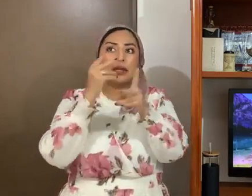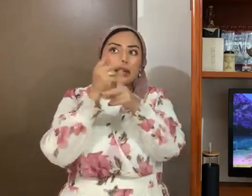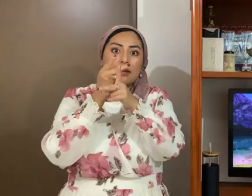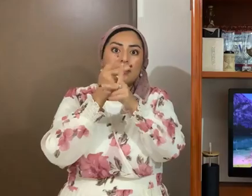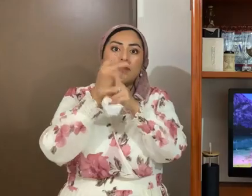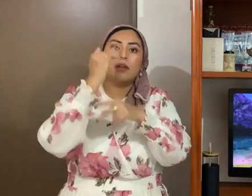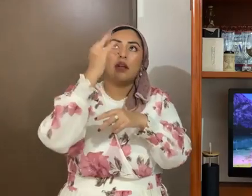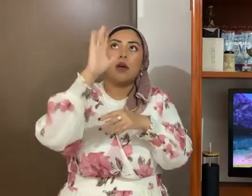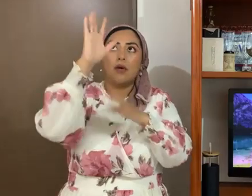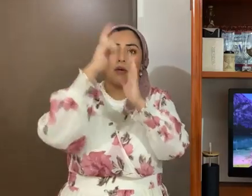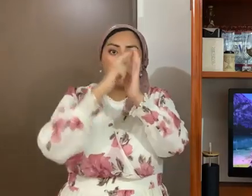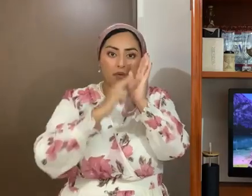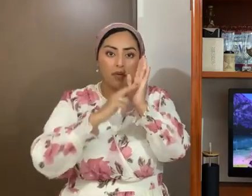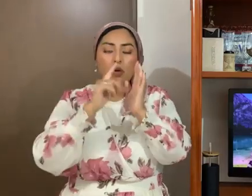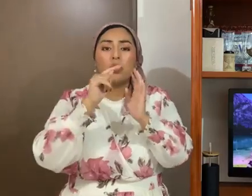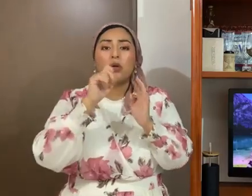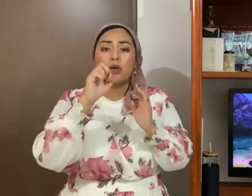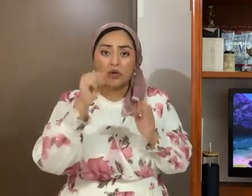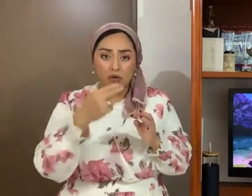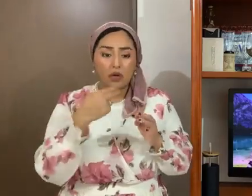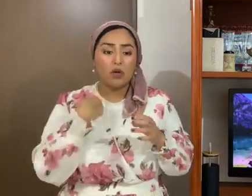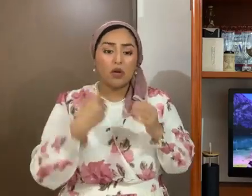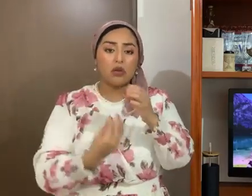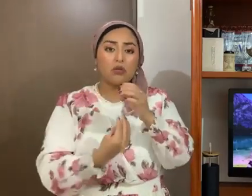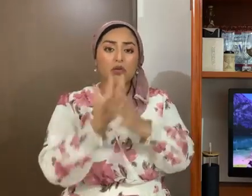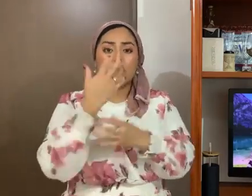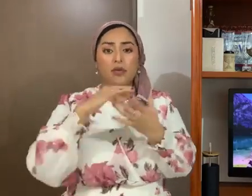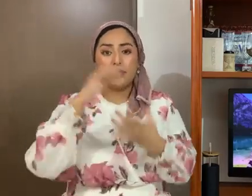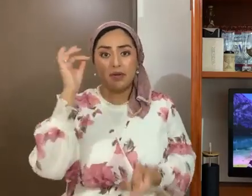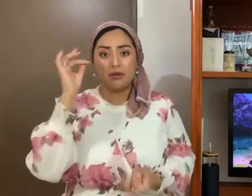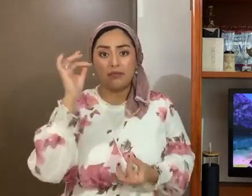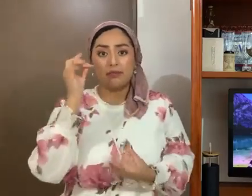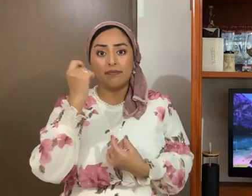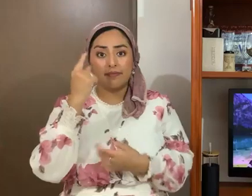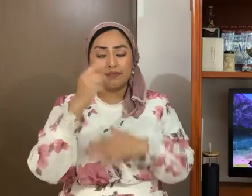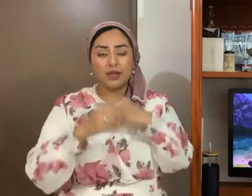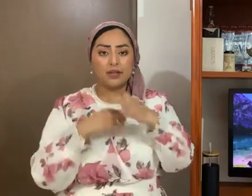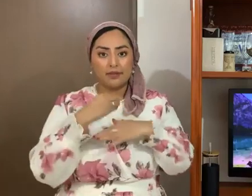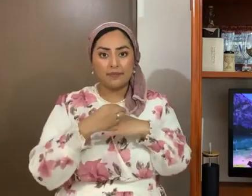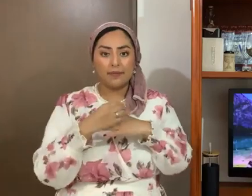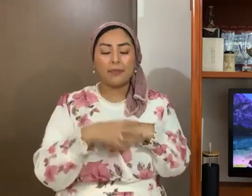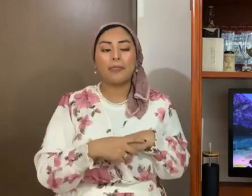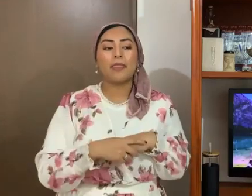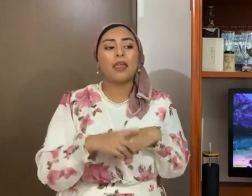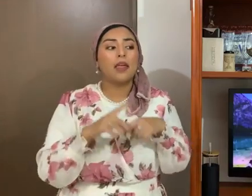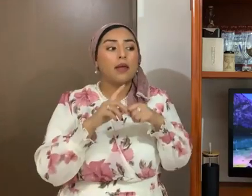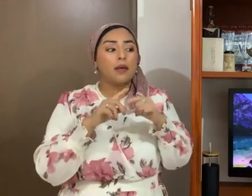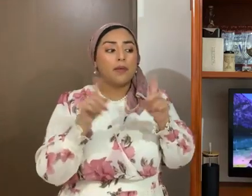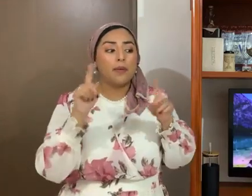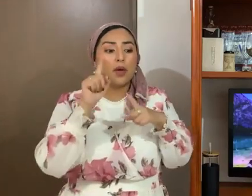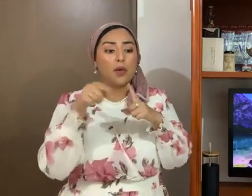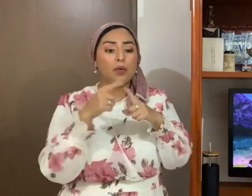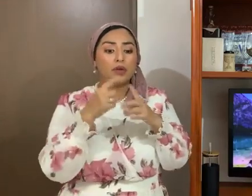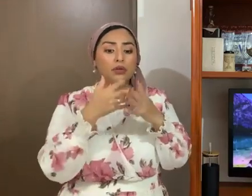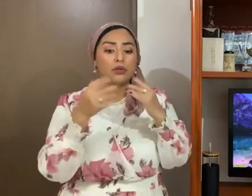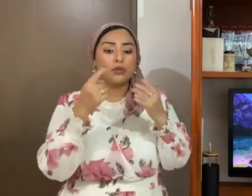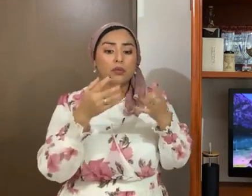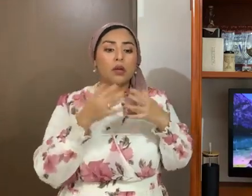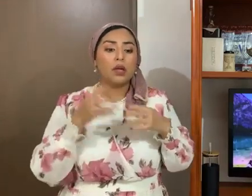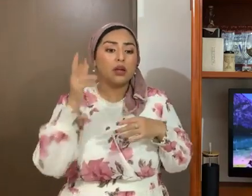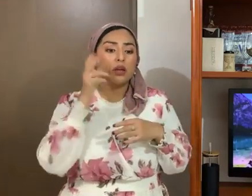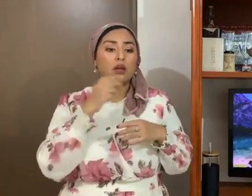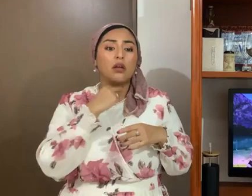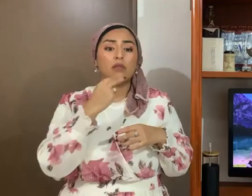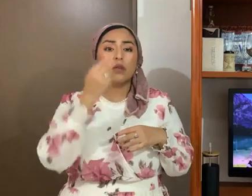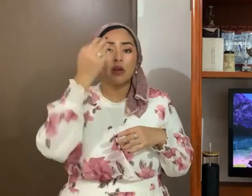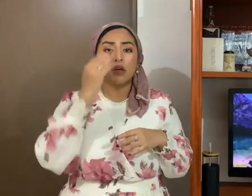con su palabra que es la bendita Torah, y así crecer espiritualmente. Pero cuando alguien quiere escuchar la voz del